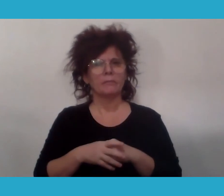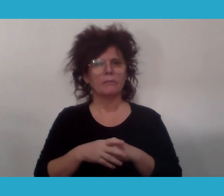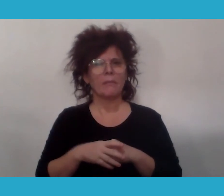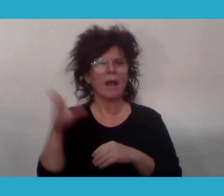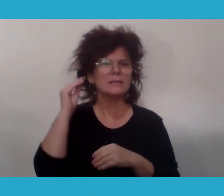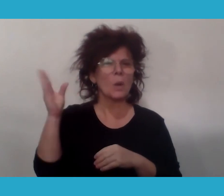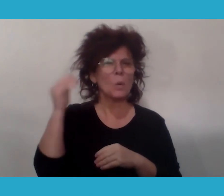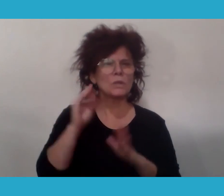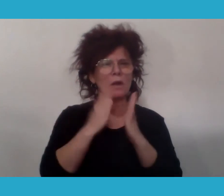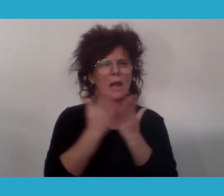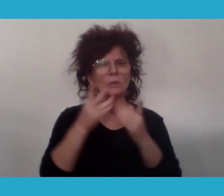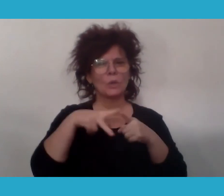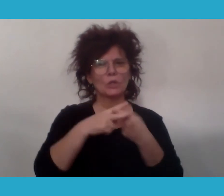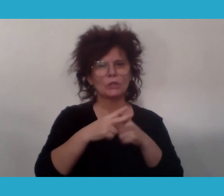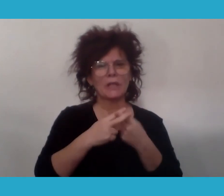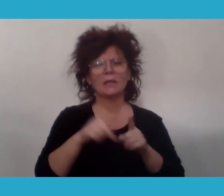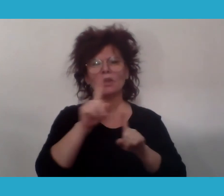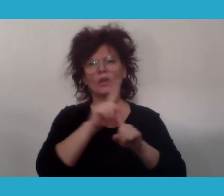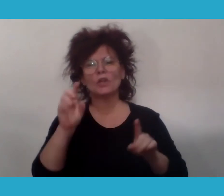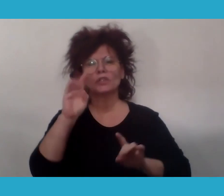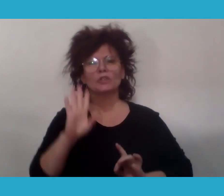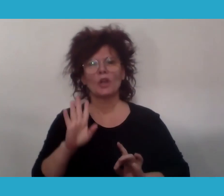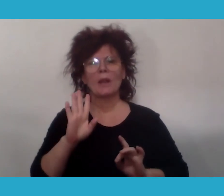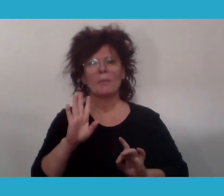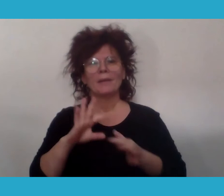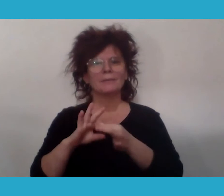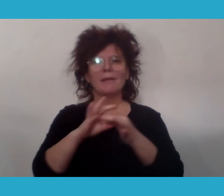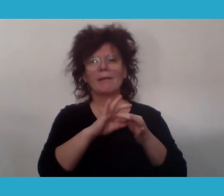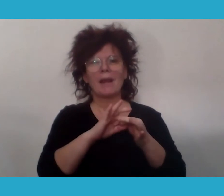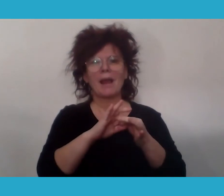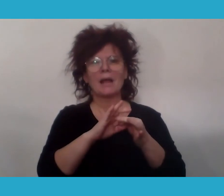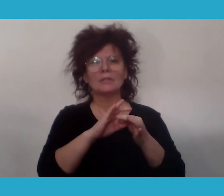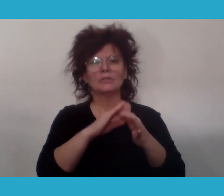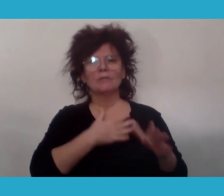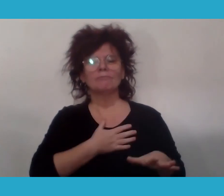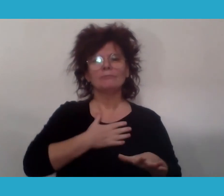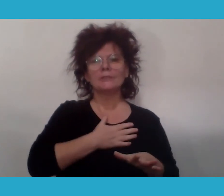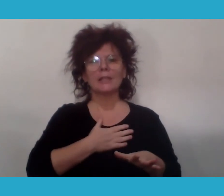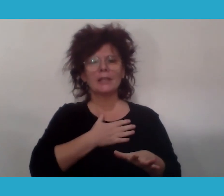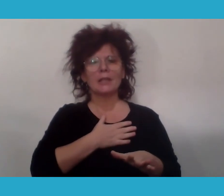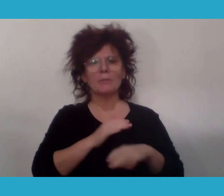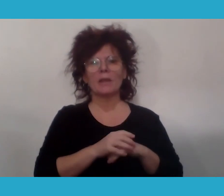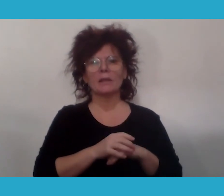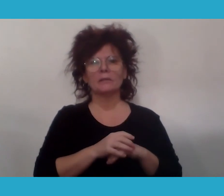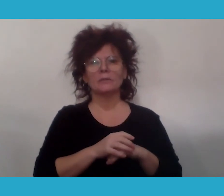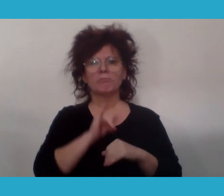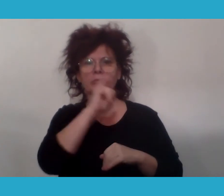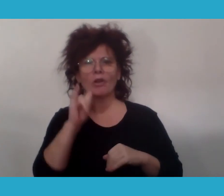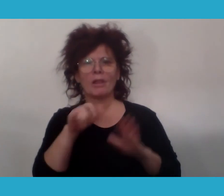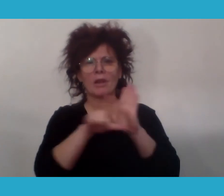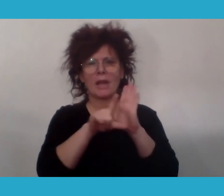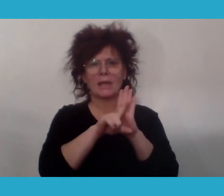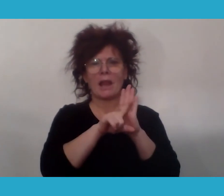se escucharon estudios técnicos, sino que tan solo declamaciones subjetivas sobre el proyecto, reprocha las expresiones vertidas por la legisladora